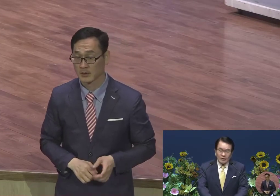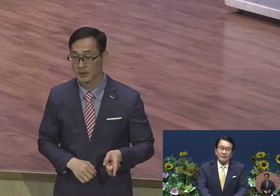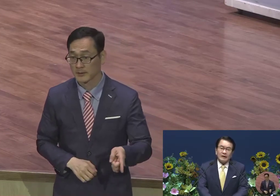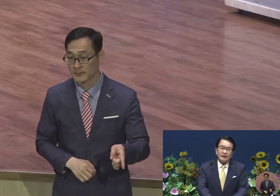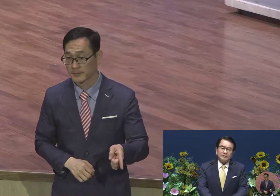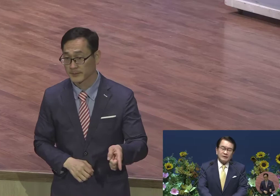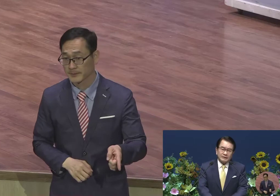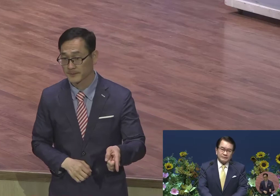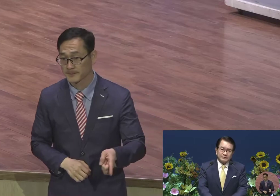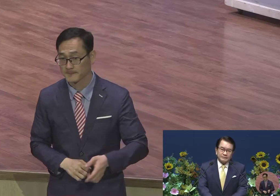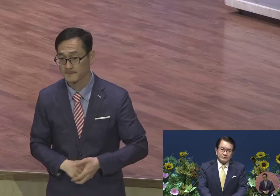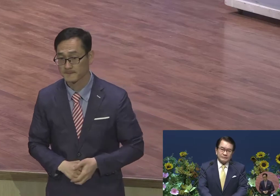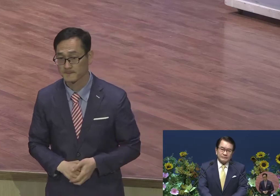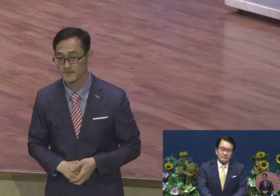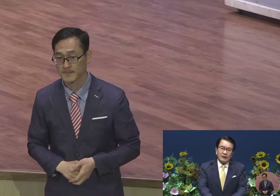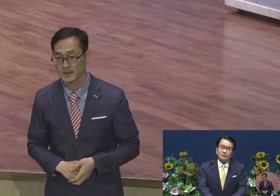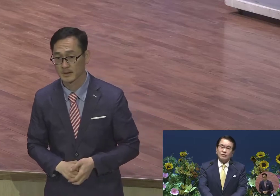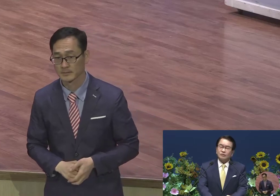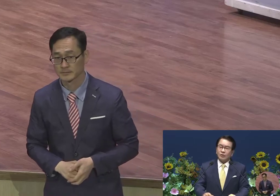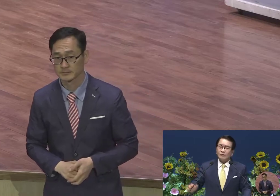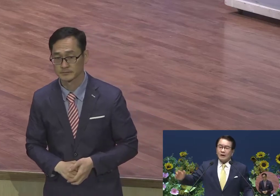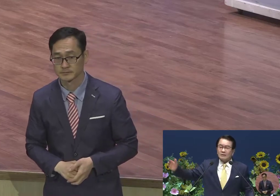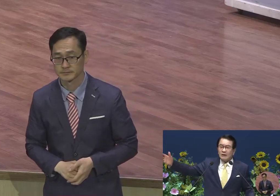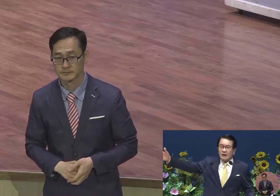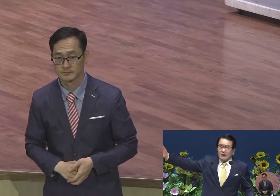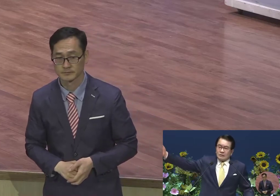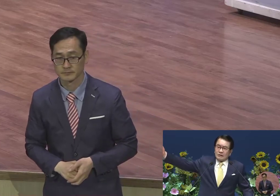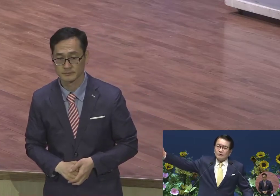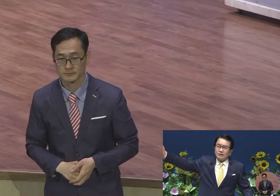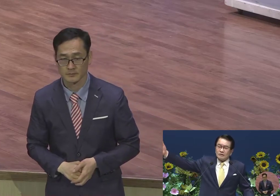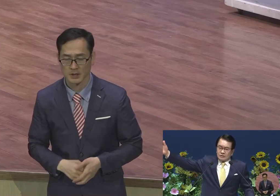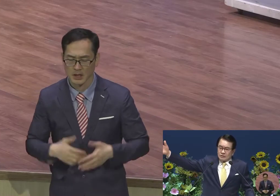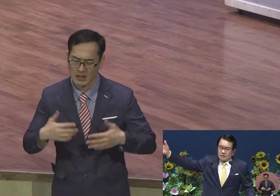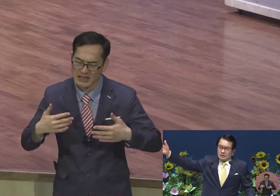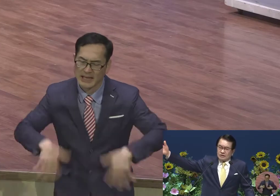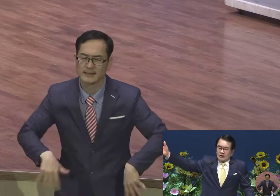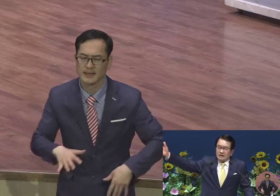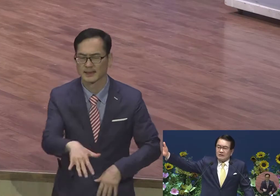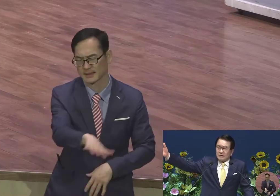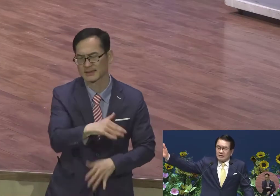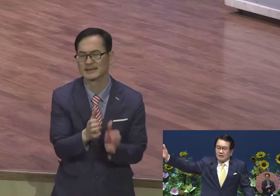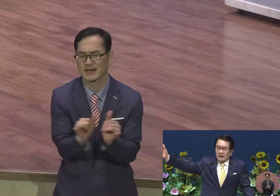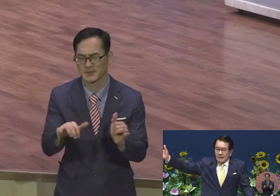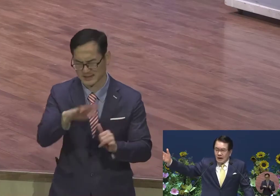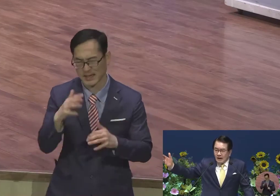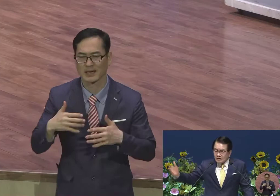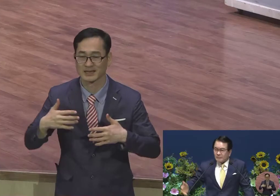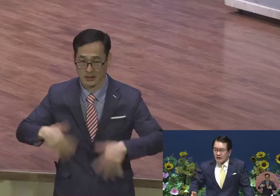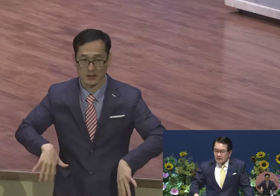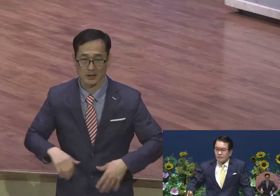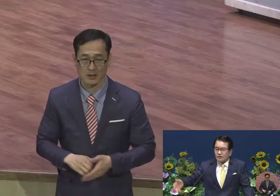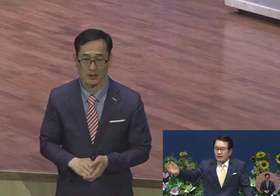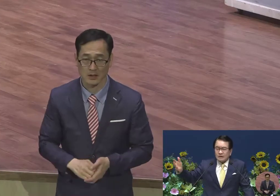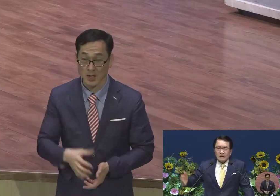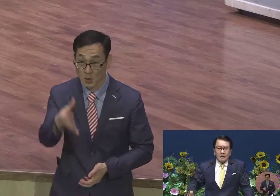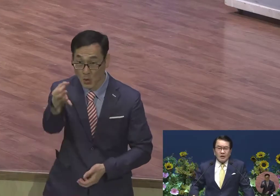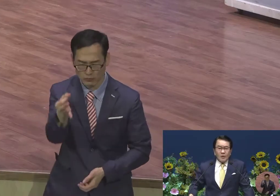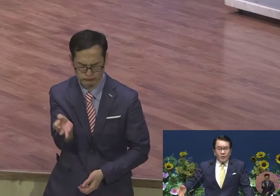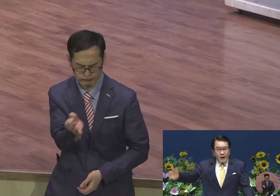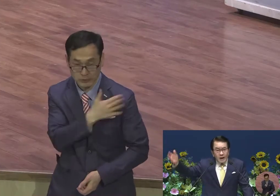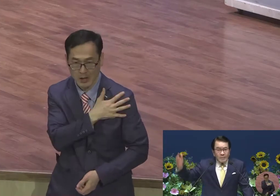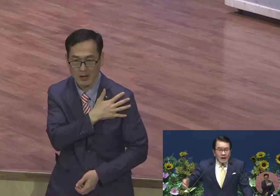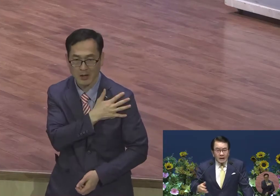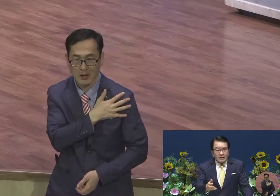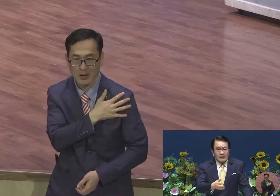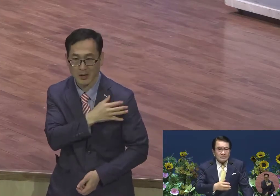왜 마약합니까 막 그 돈 많은 제불 자식이 말이에요 가만히 있어 평생 먹고 살 텐데